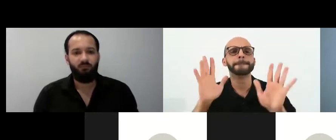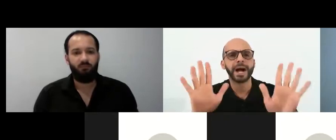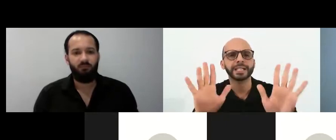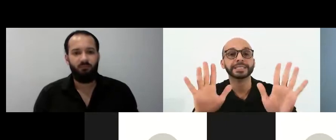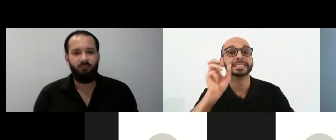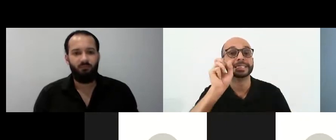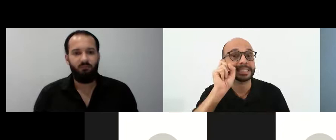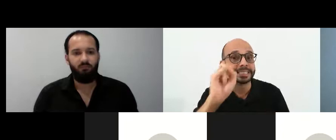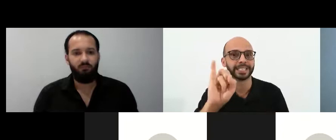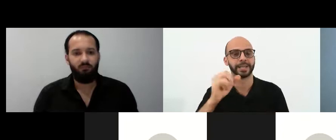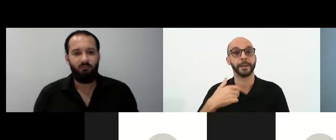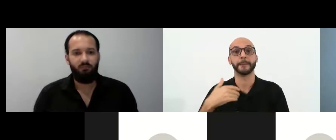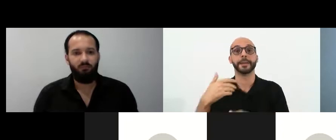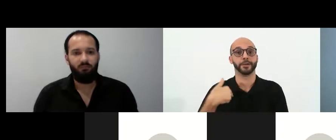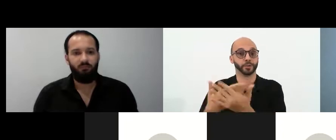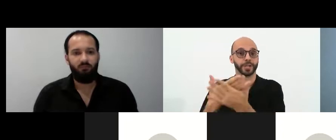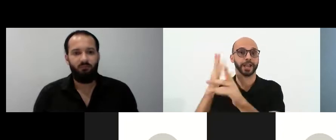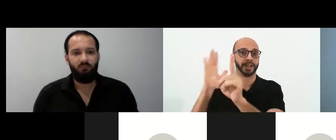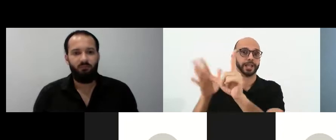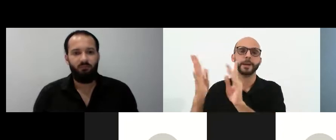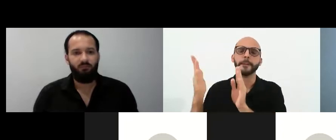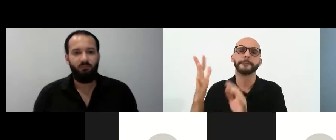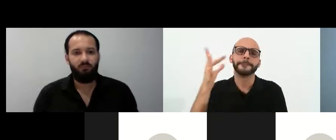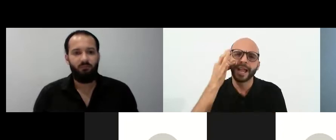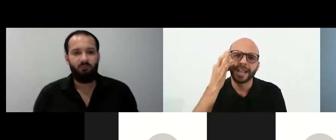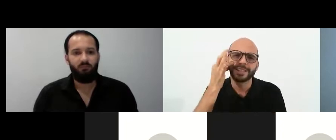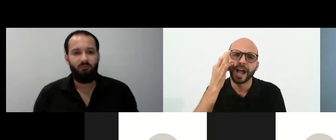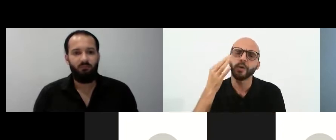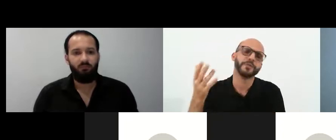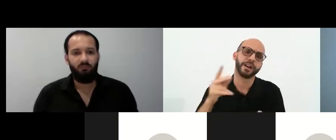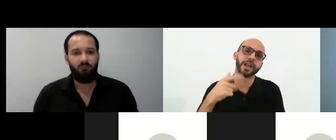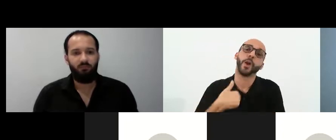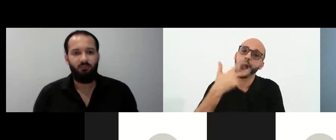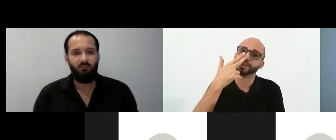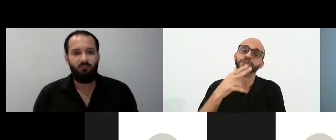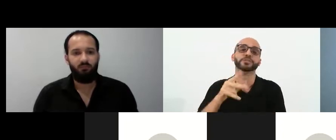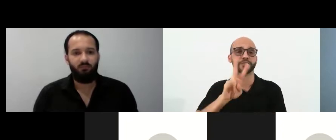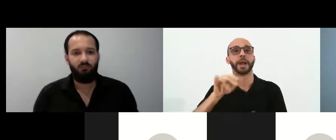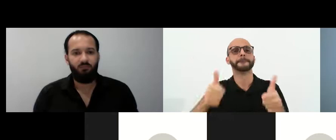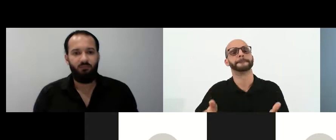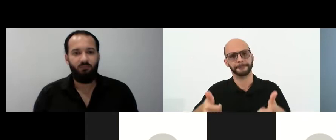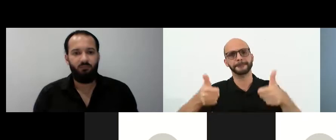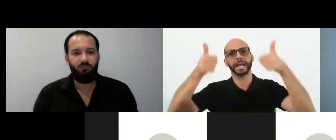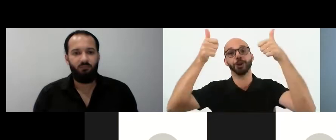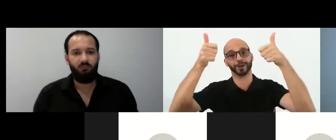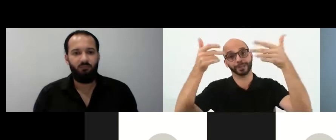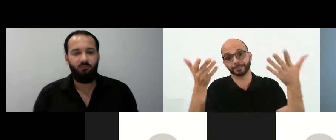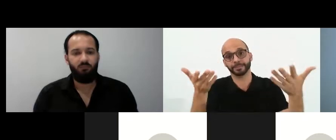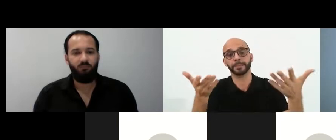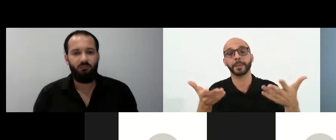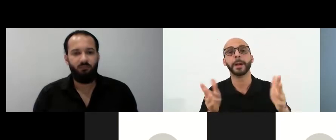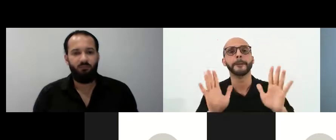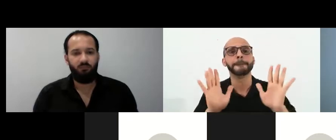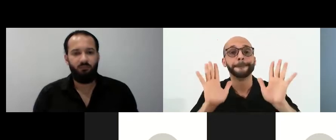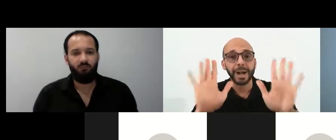é uma experiência muito boa também. Mas se eu eu fosse estudar o Letras Livres presencial,